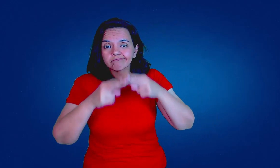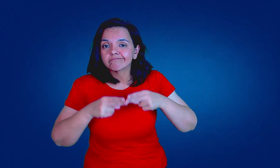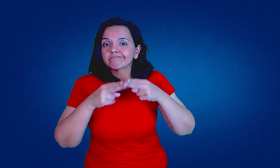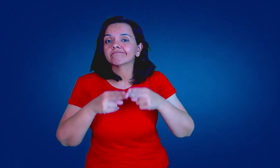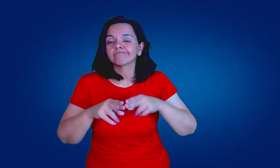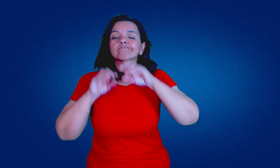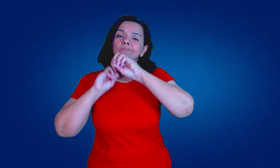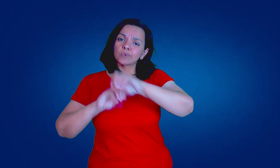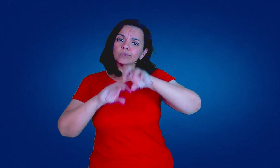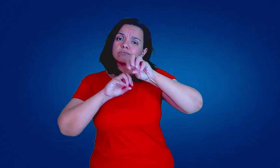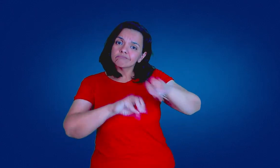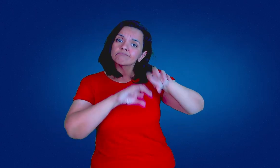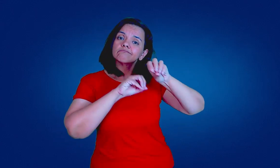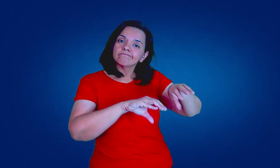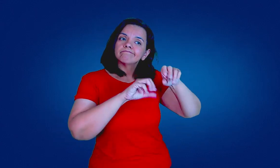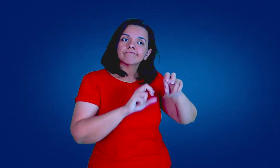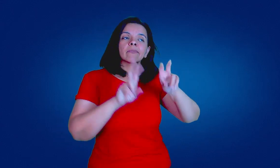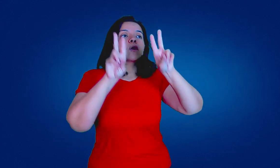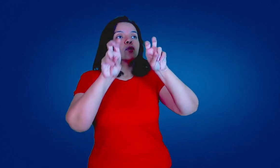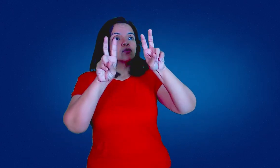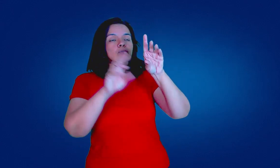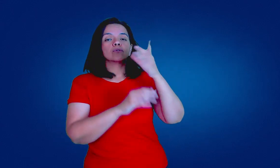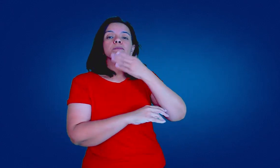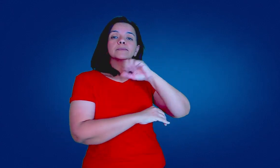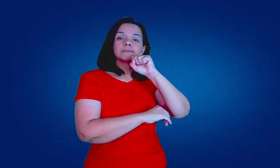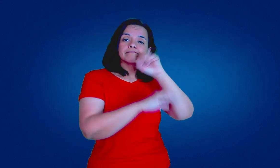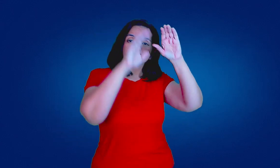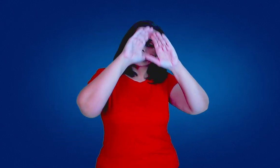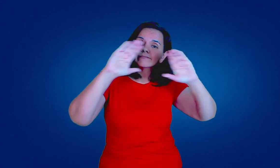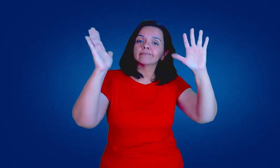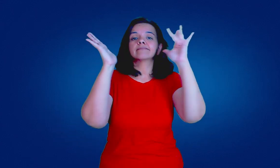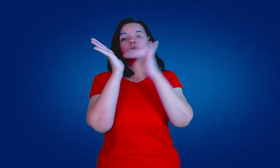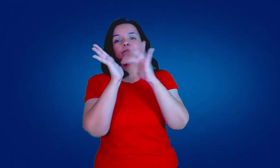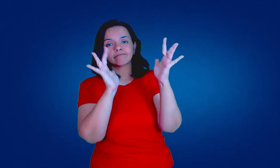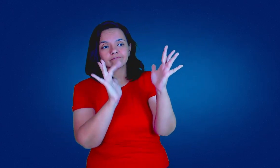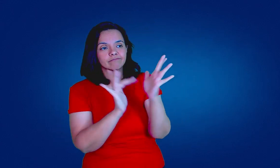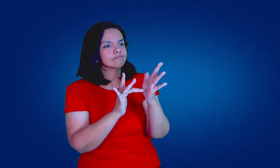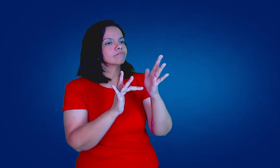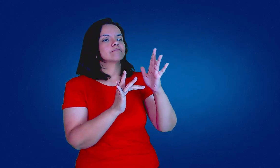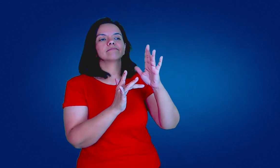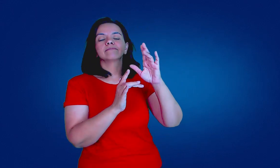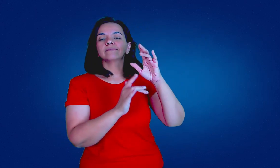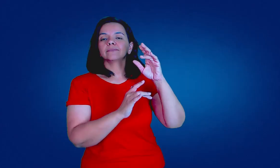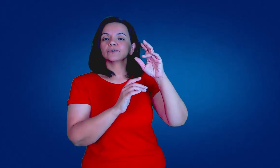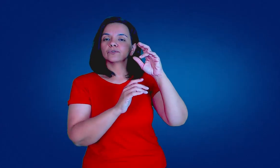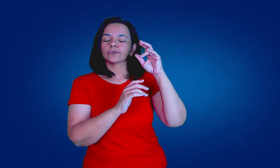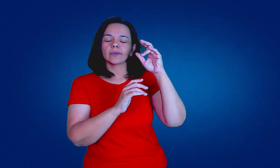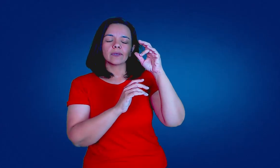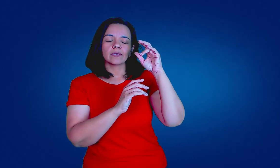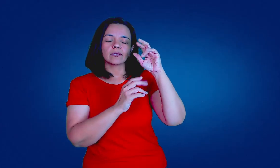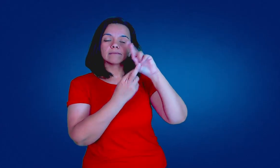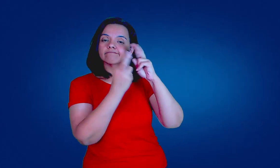ensinar o Evangelho. E assim Noé fez. Ensinou sobre Deus, Jesus